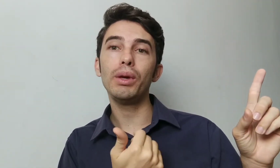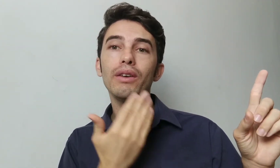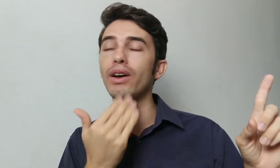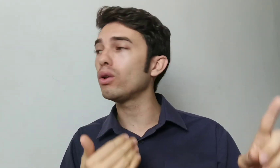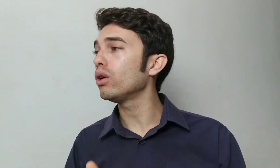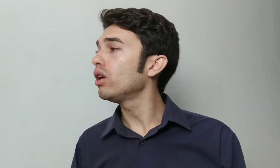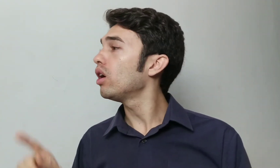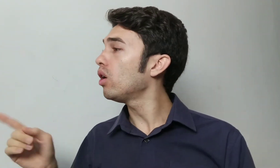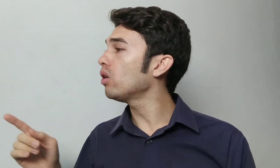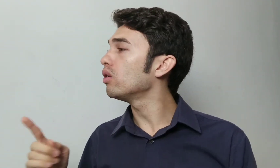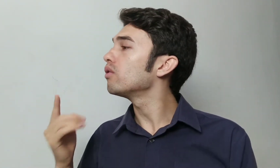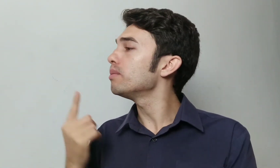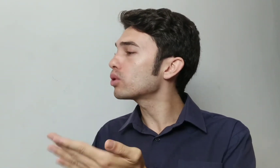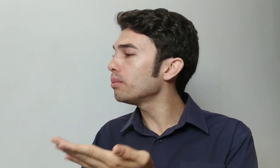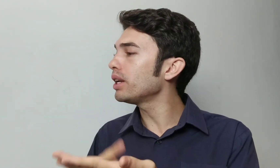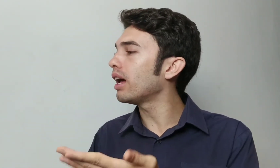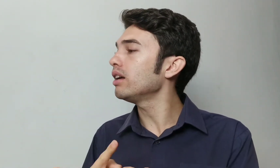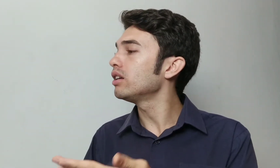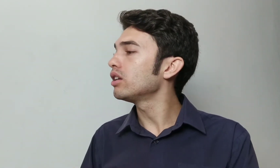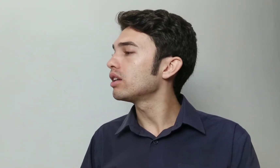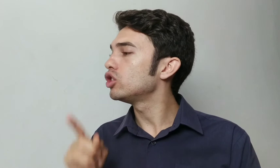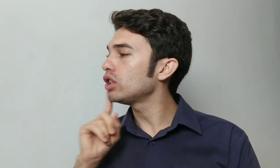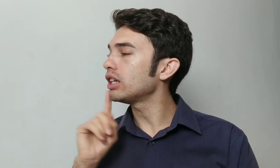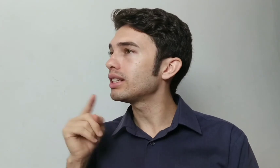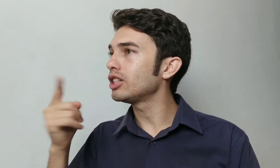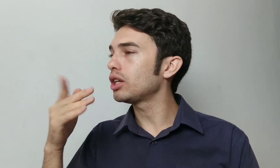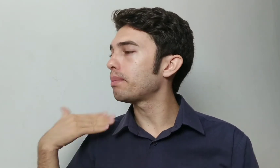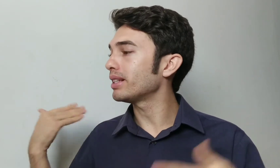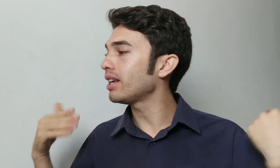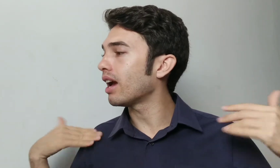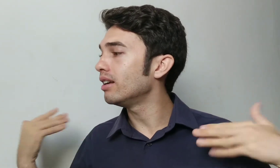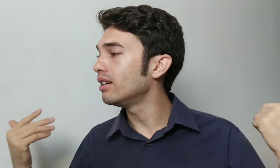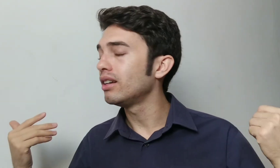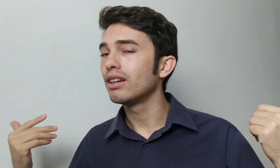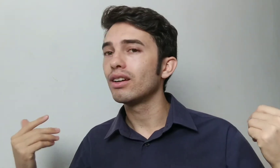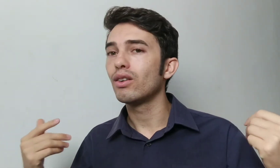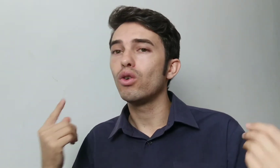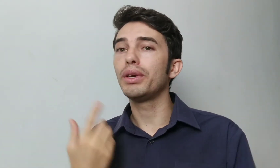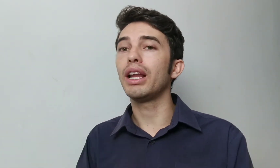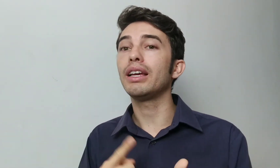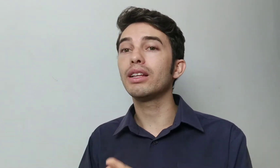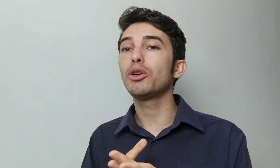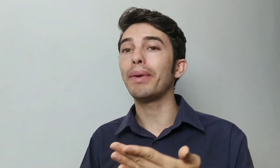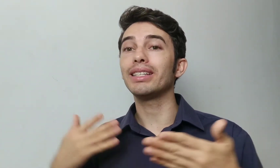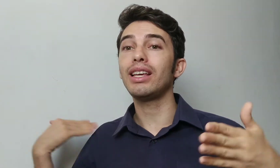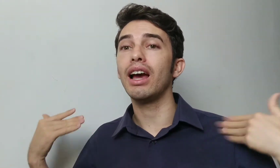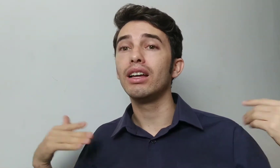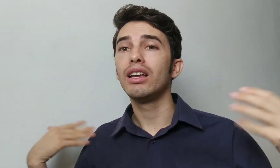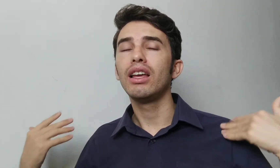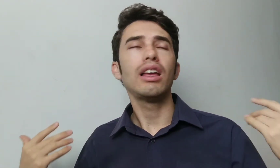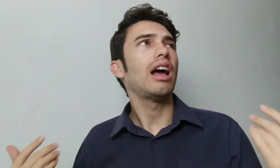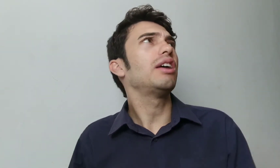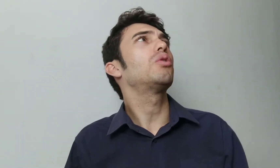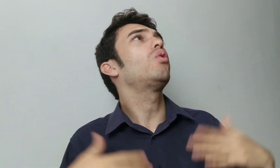e falou, vamos combinar de passear. Combinar então de passear. Aí eu,